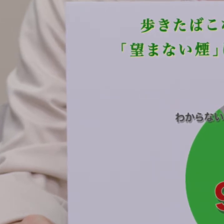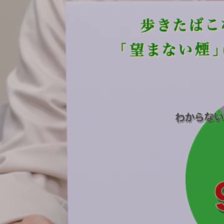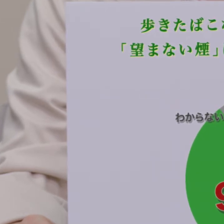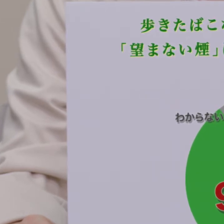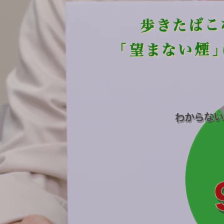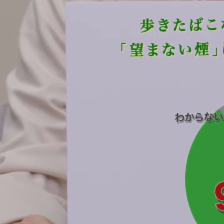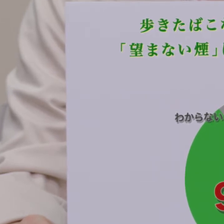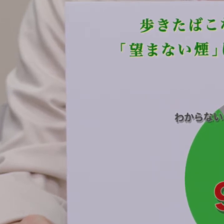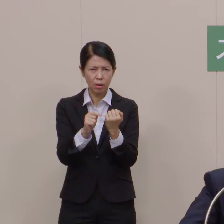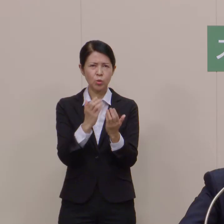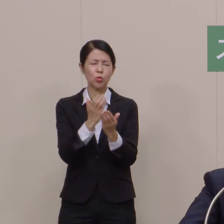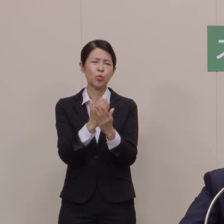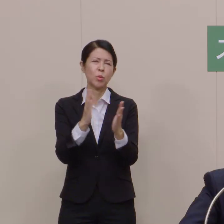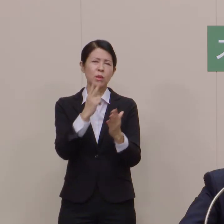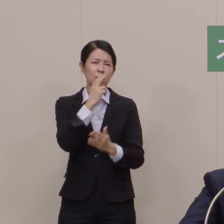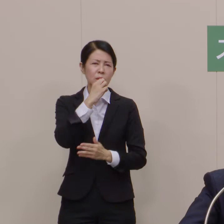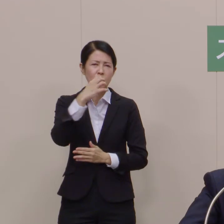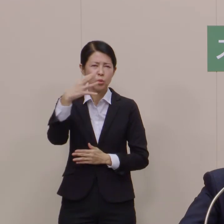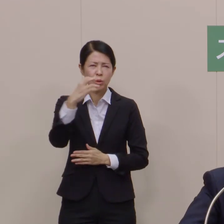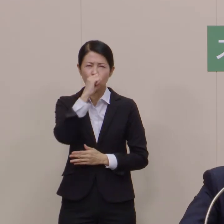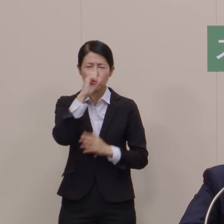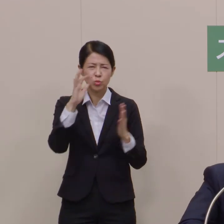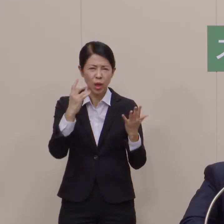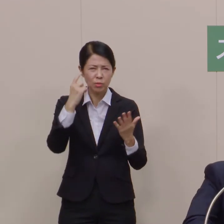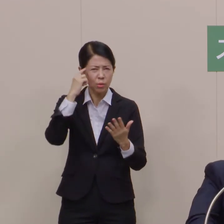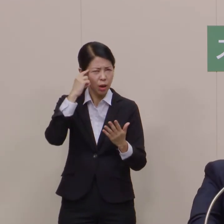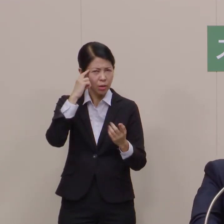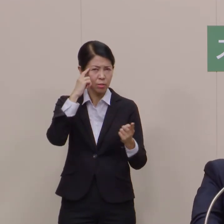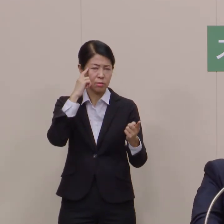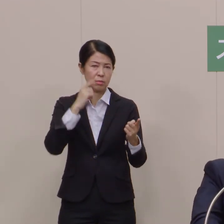煙は良くないと答えていますが、